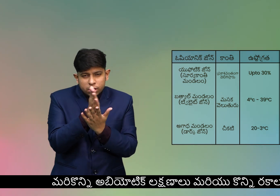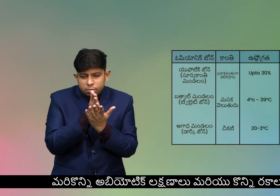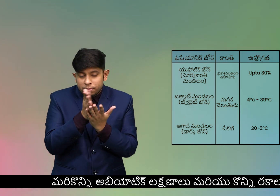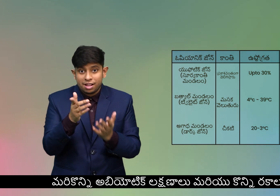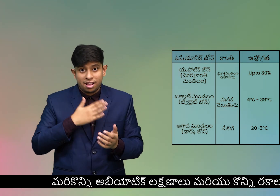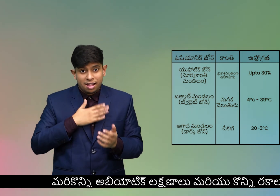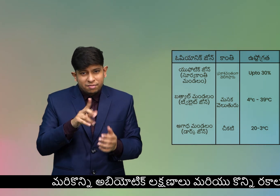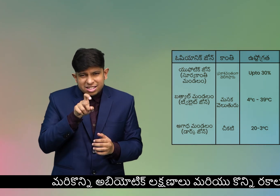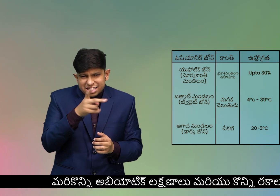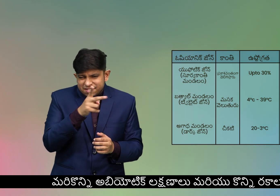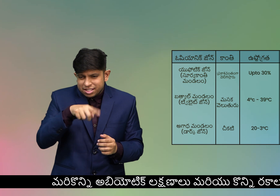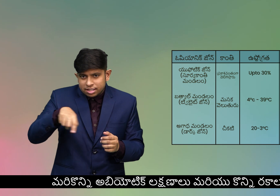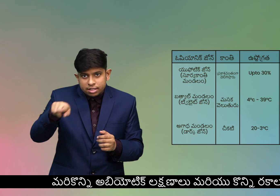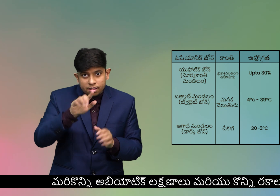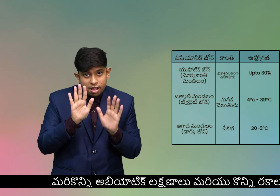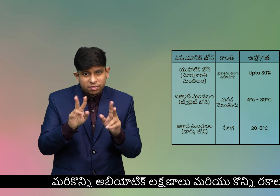జీవులను